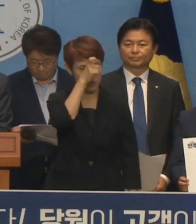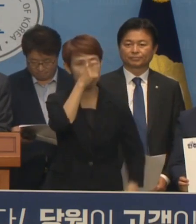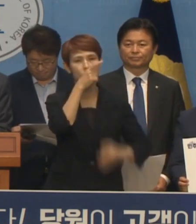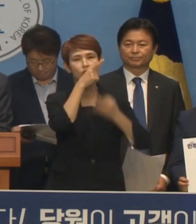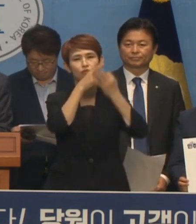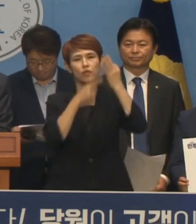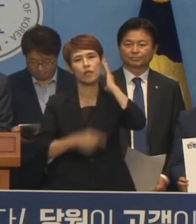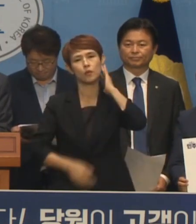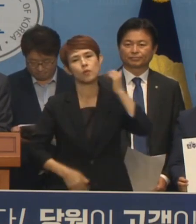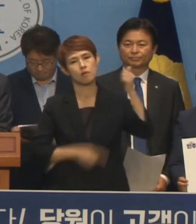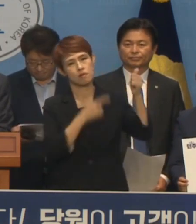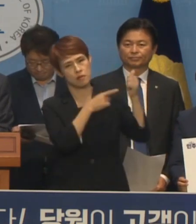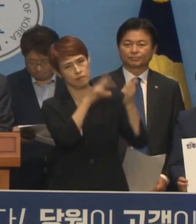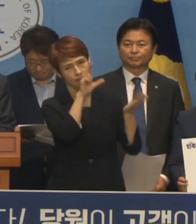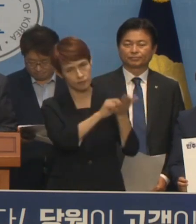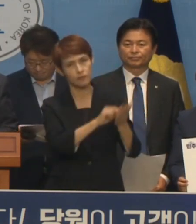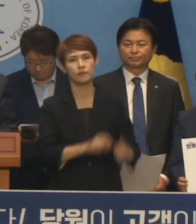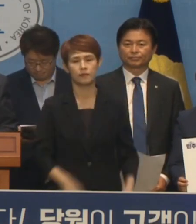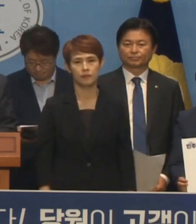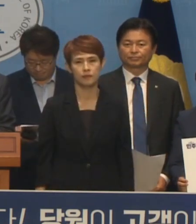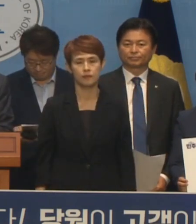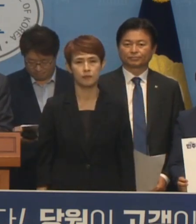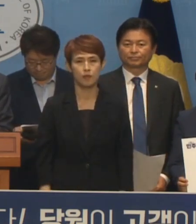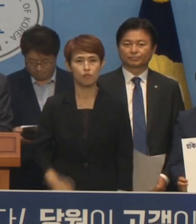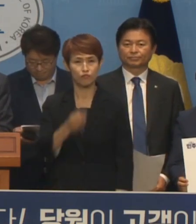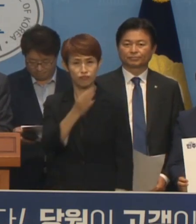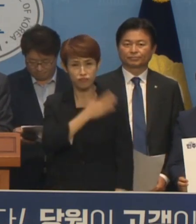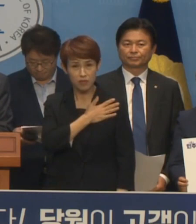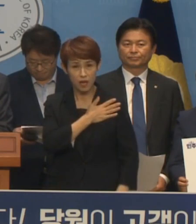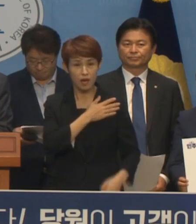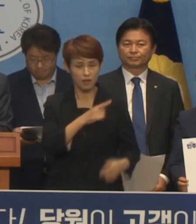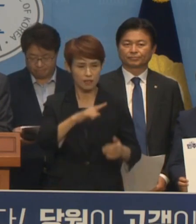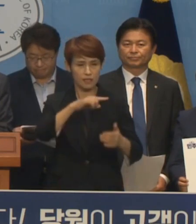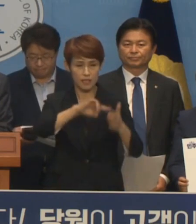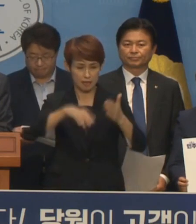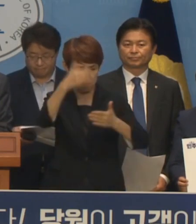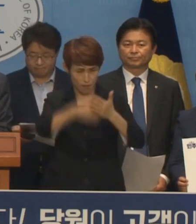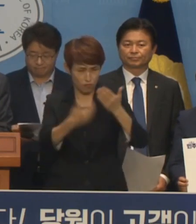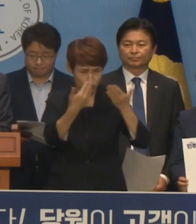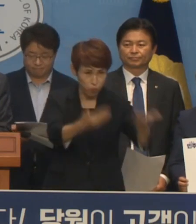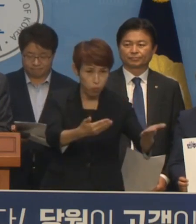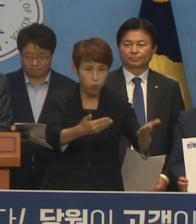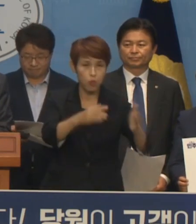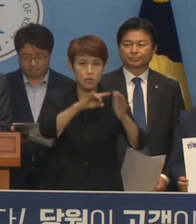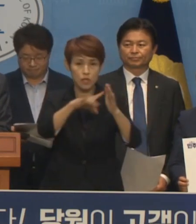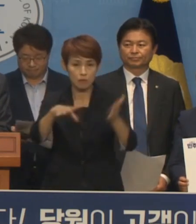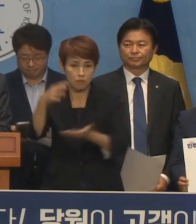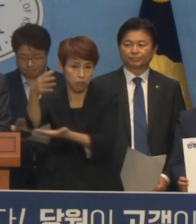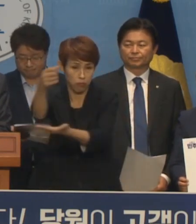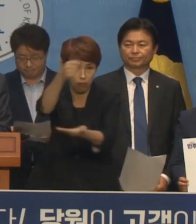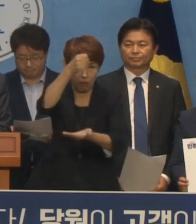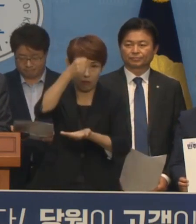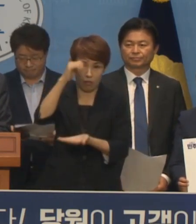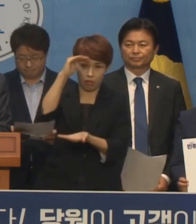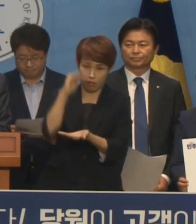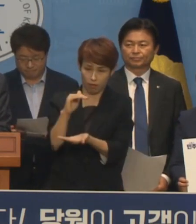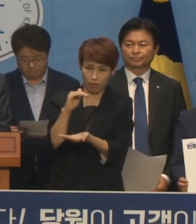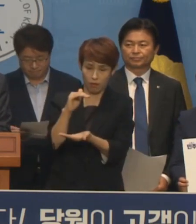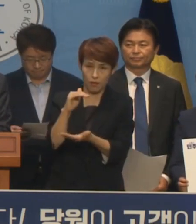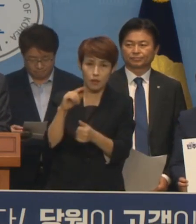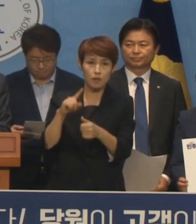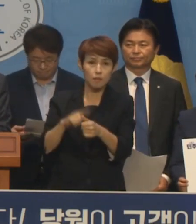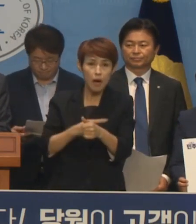윤석열 대통령, 부자 감세로 세수가 부족해지자 지방정부